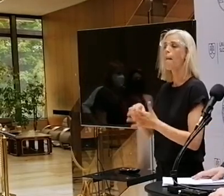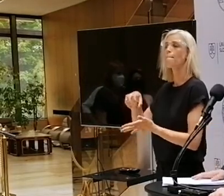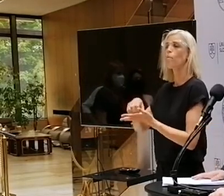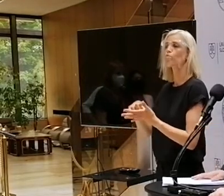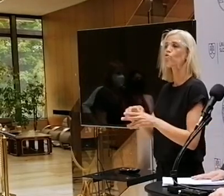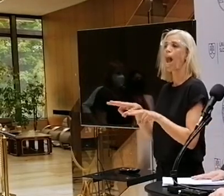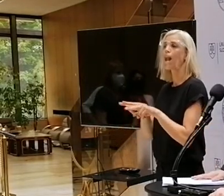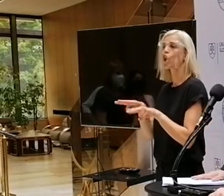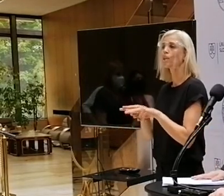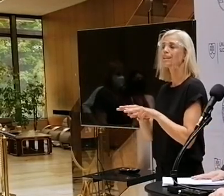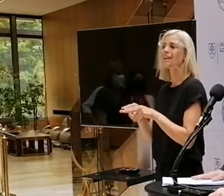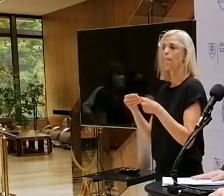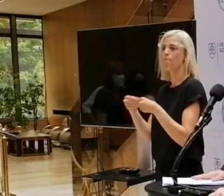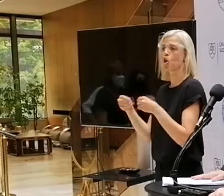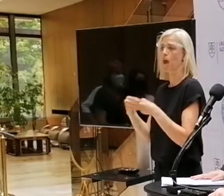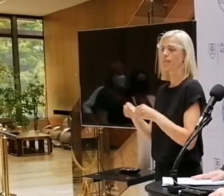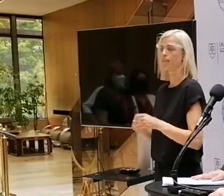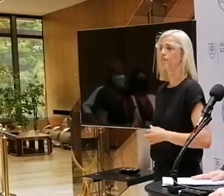rodinných poradní.